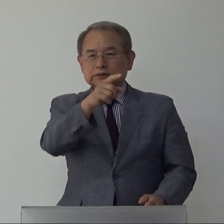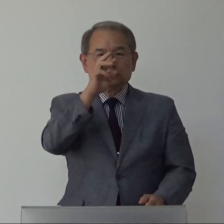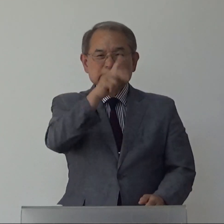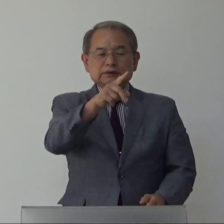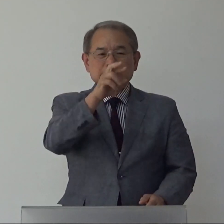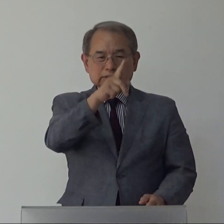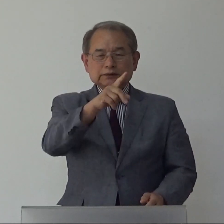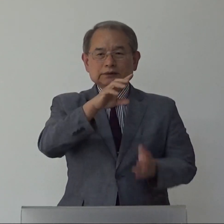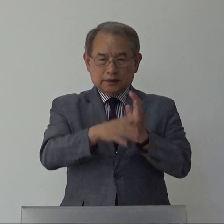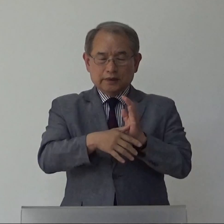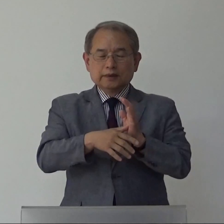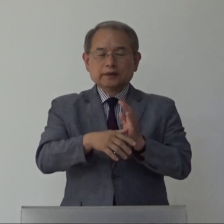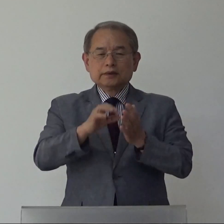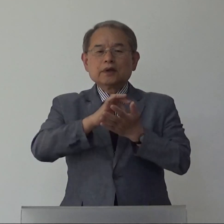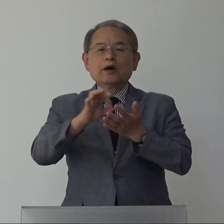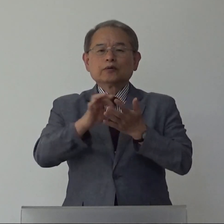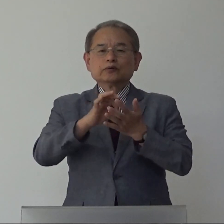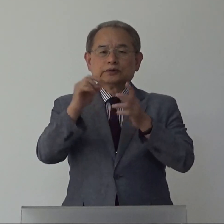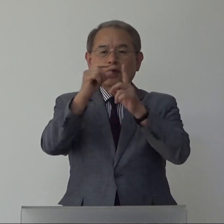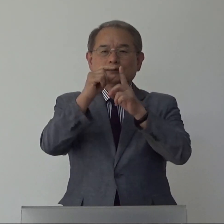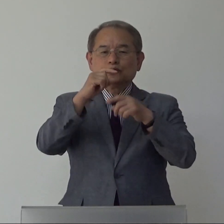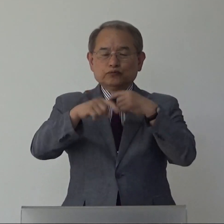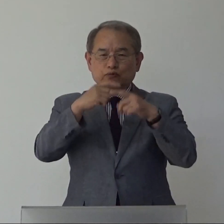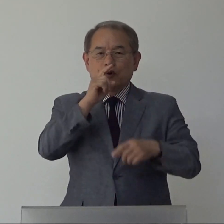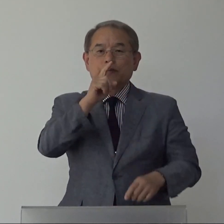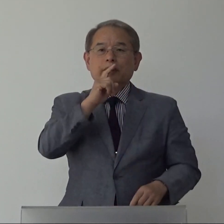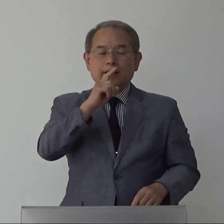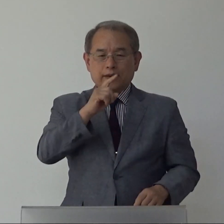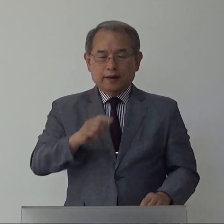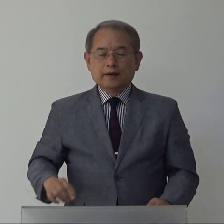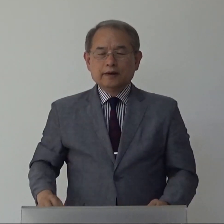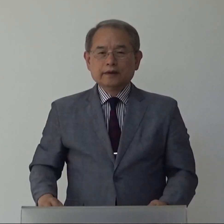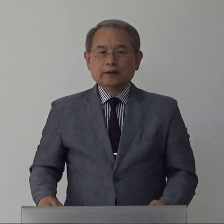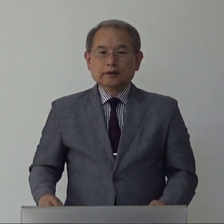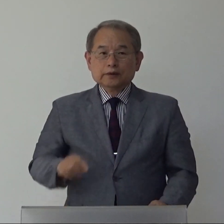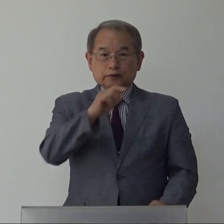셈이나 사슬 따위가 그르거나 어긋나더라는 뜻입니다.